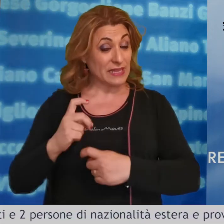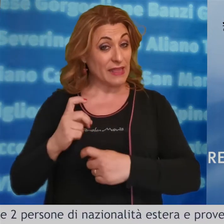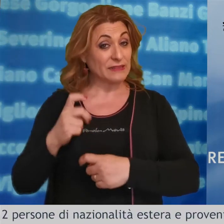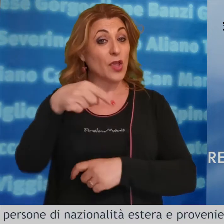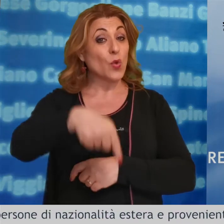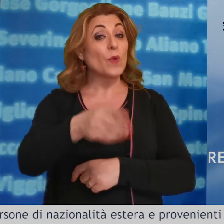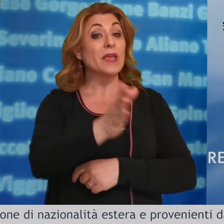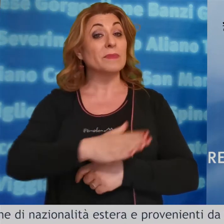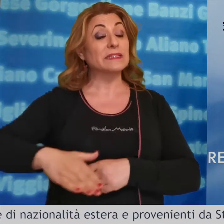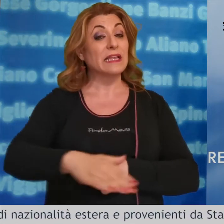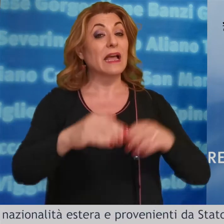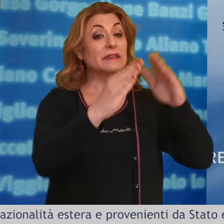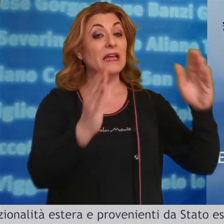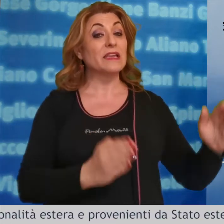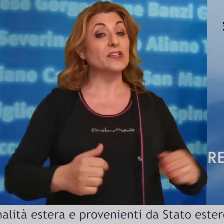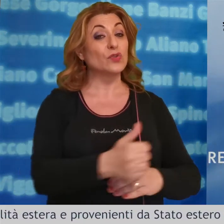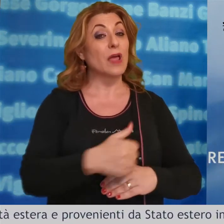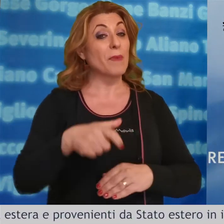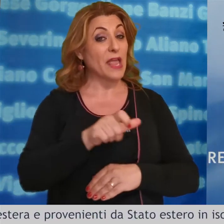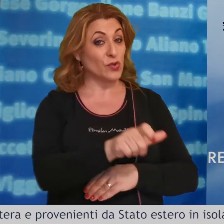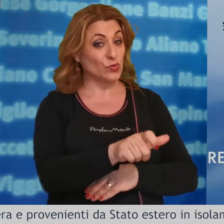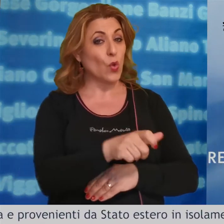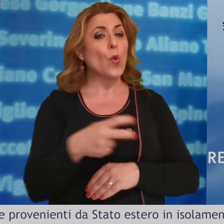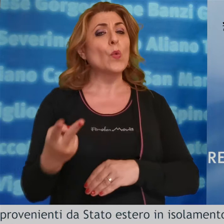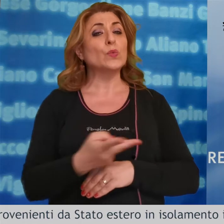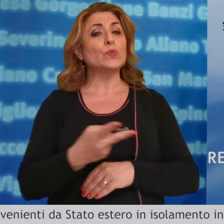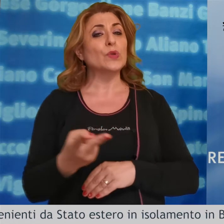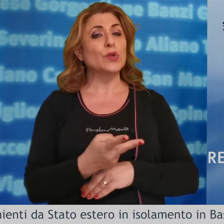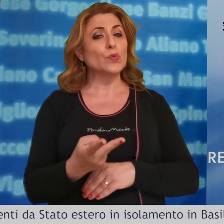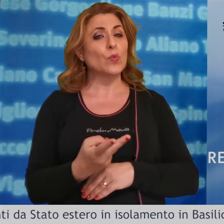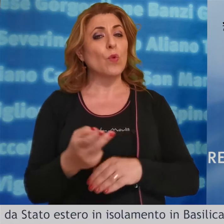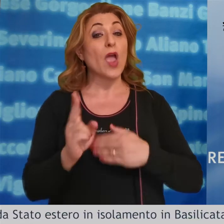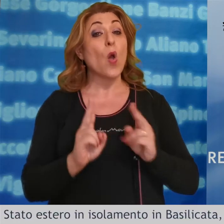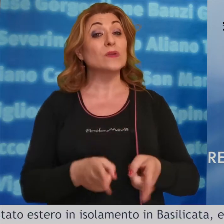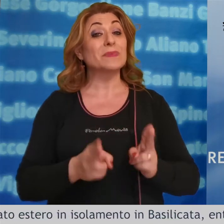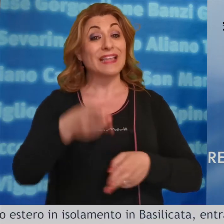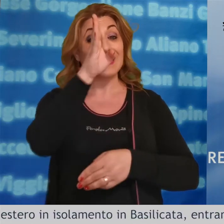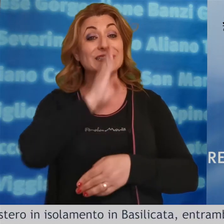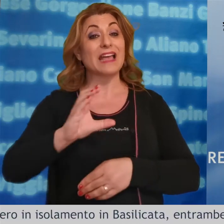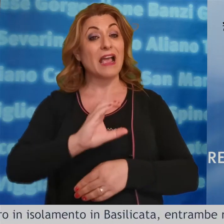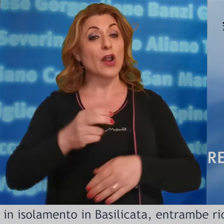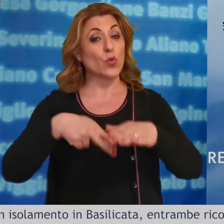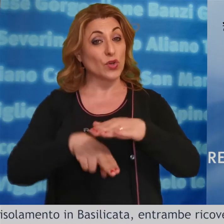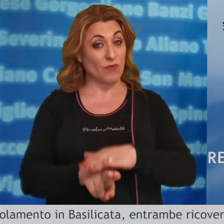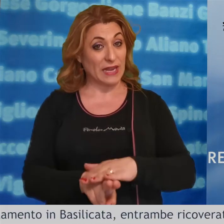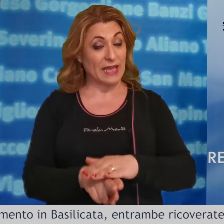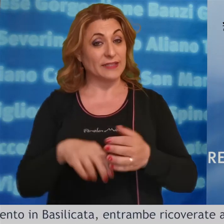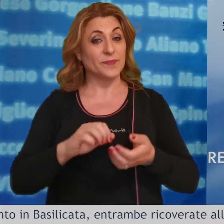in isolamento in Basilicata, entrambe ricoverate all'ospedale San Carlo. Dall'inizio dell